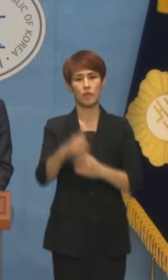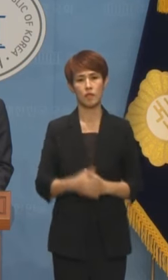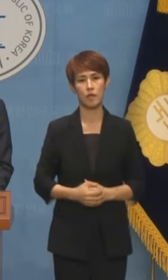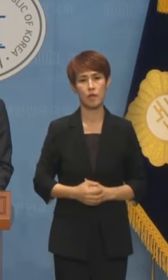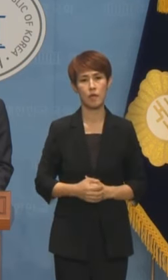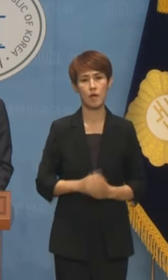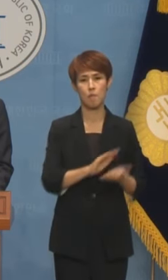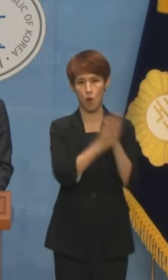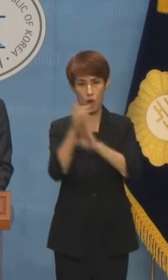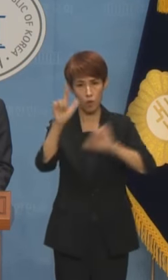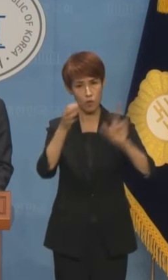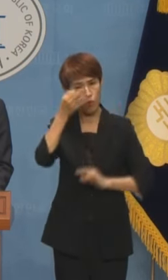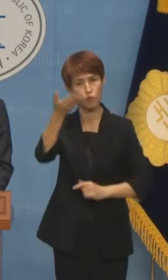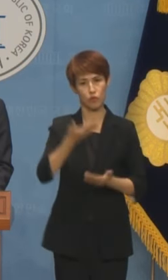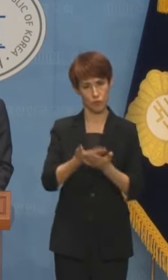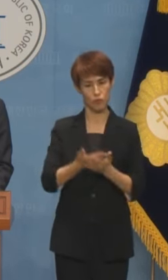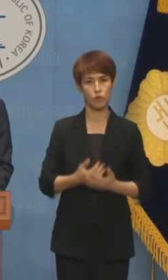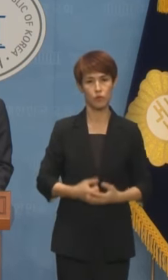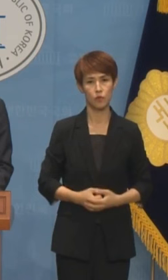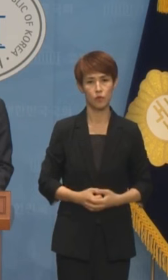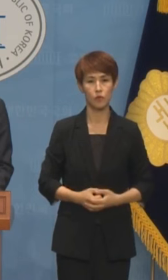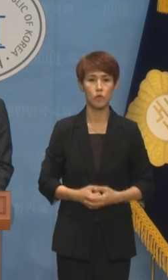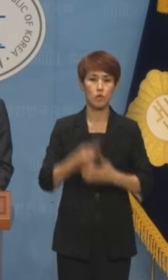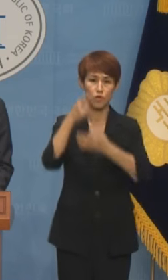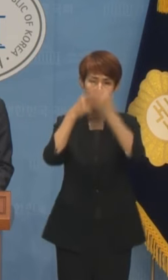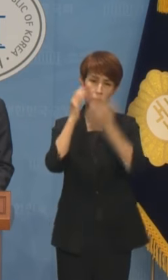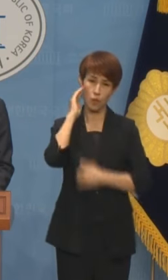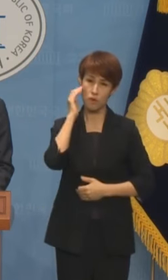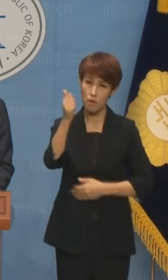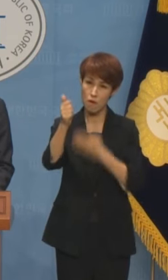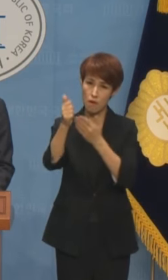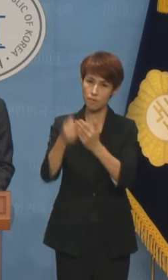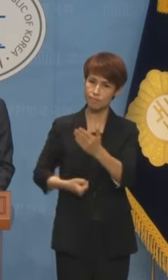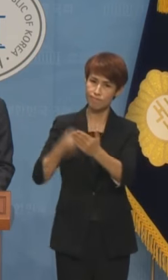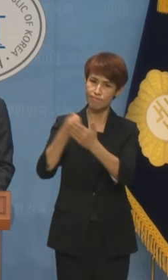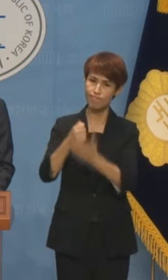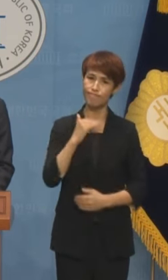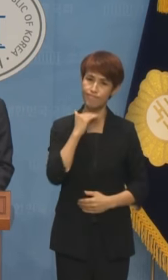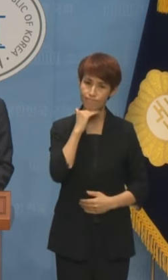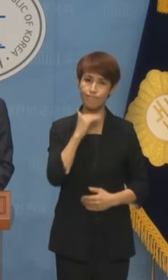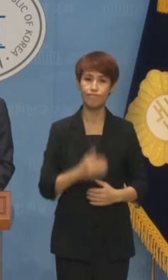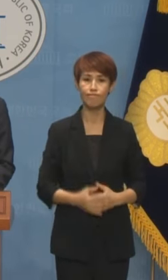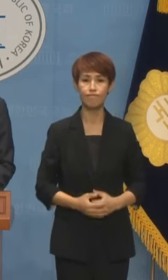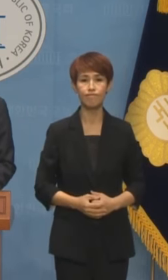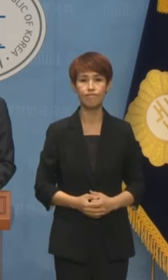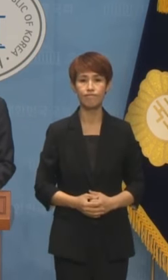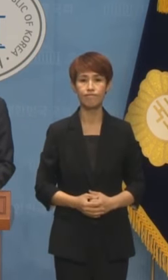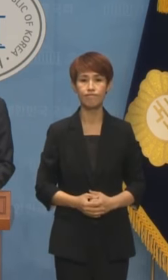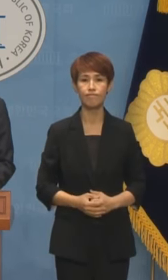의지를 보여야 할 것입니다. 윤석열 대통령의 결단을 기대합니다.